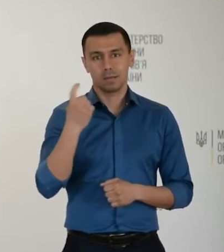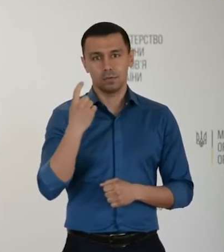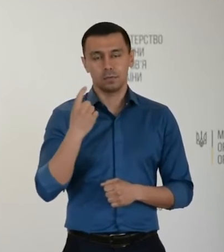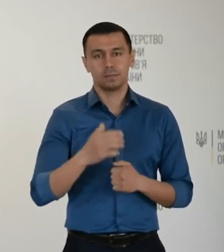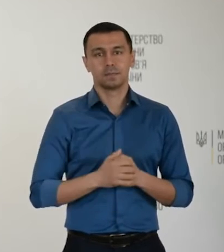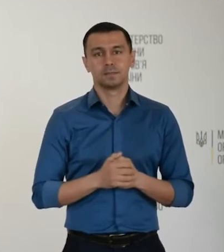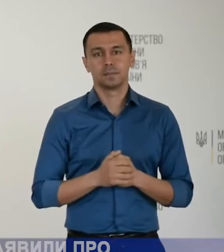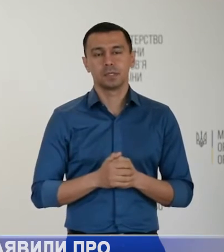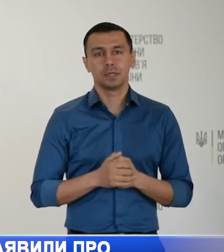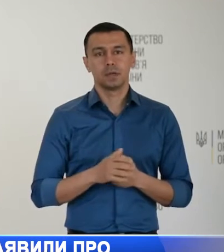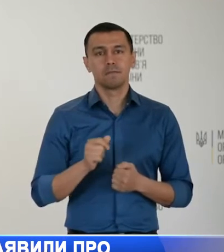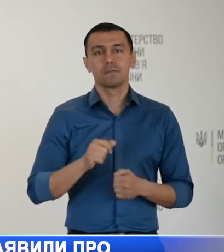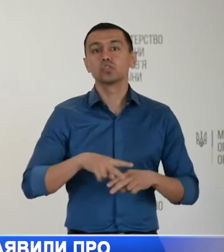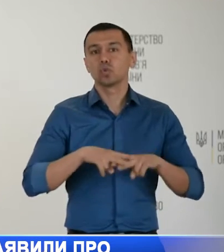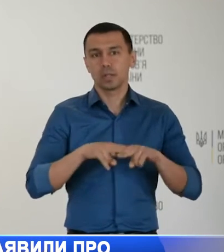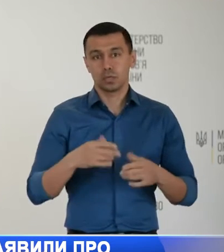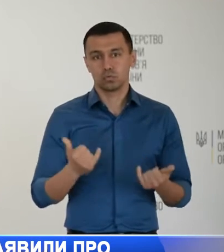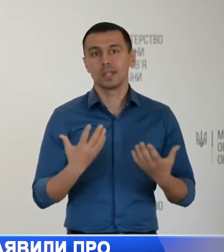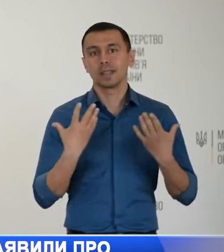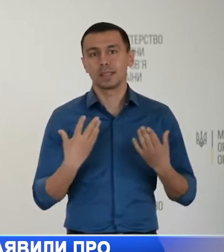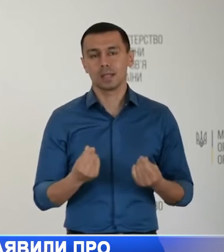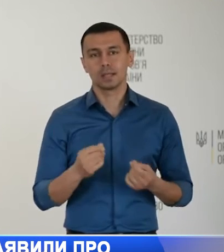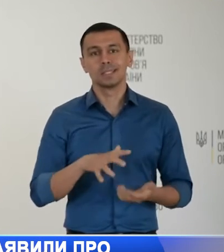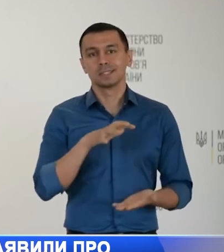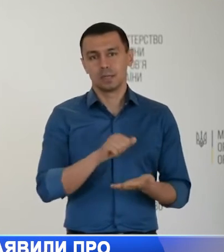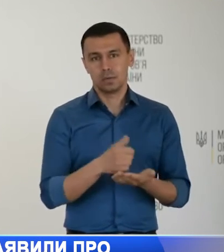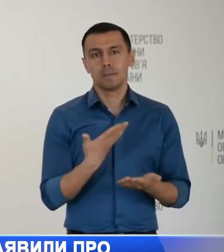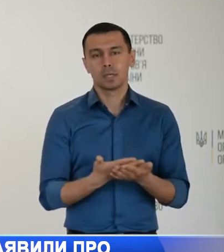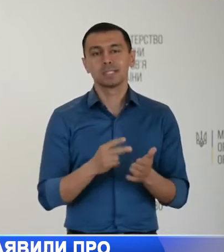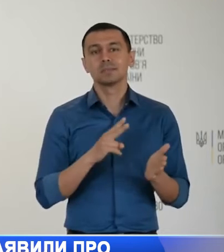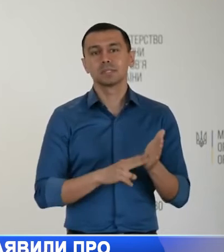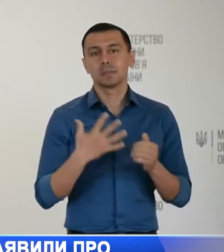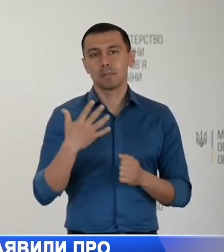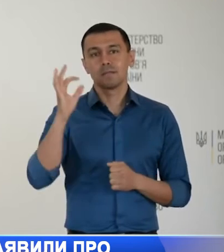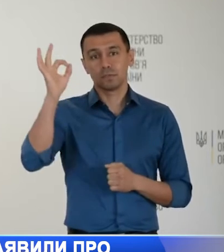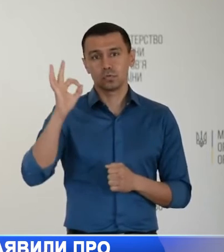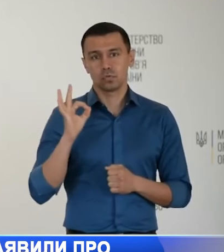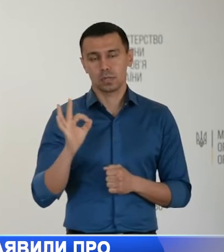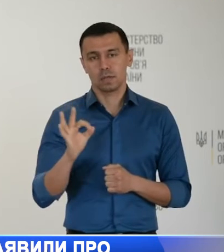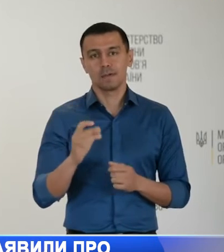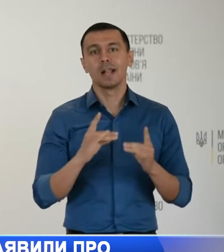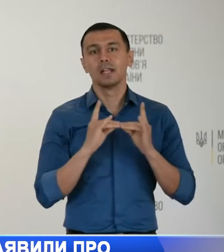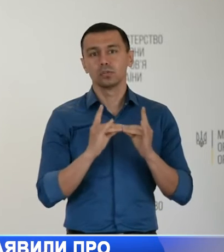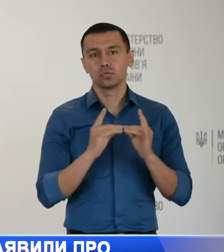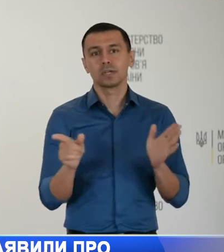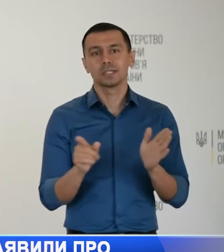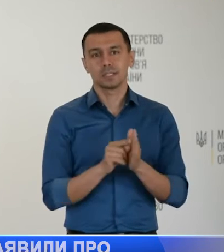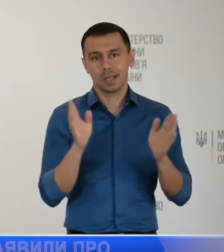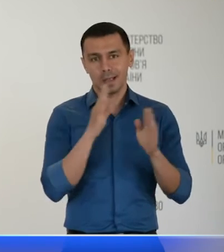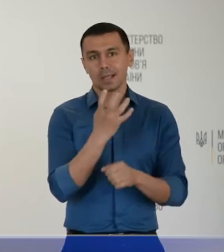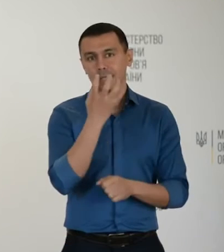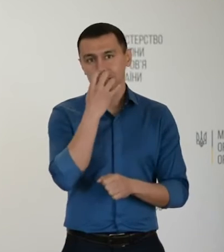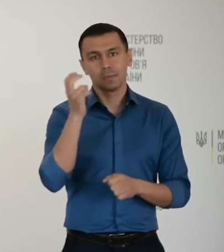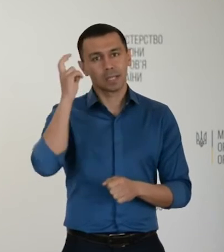Харківщині. В столиці на сьогоднішній день зайнято майже 75% ліжок з киснем.